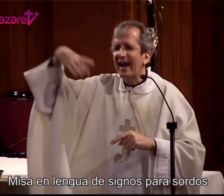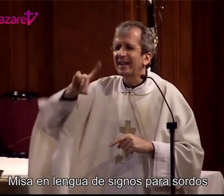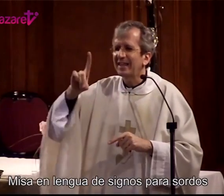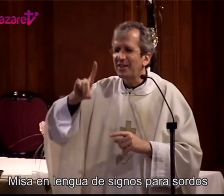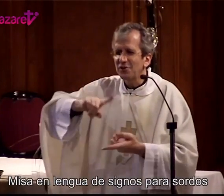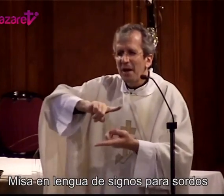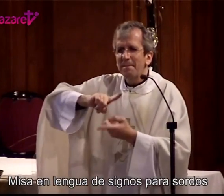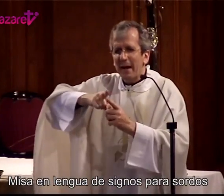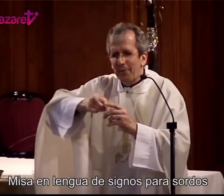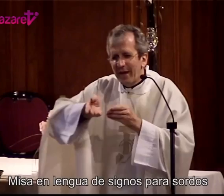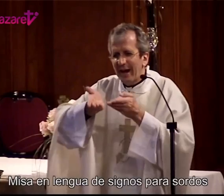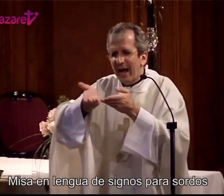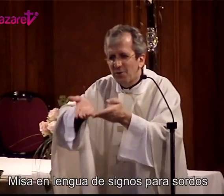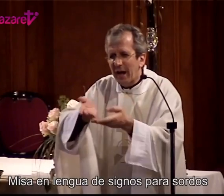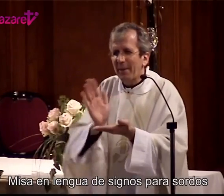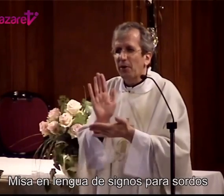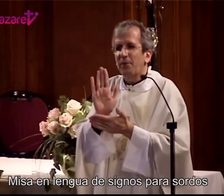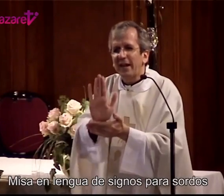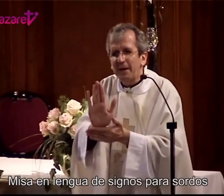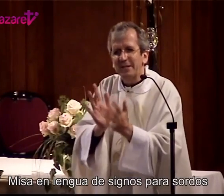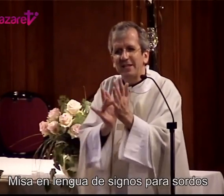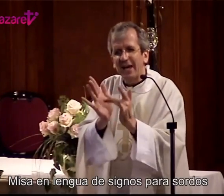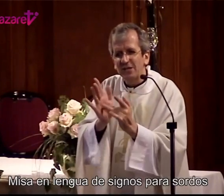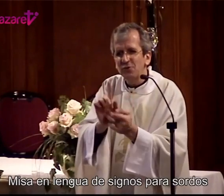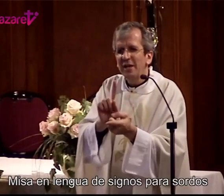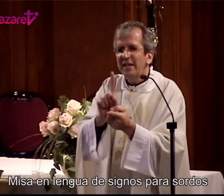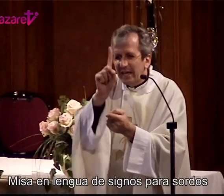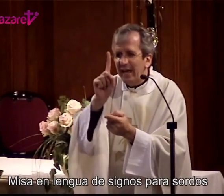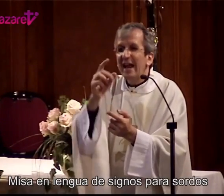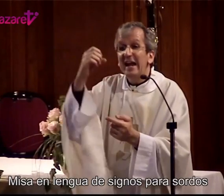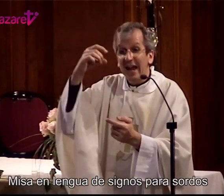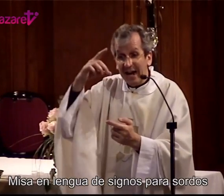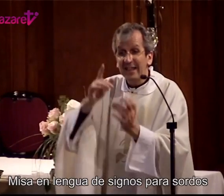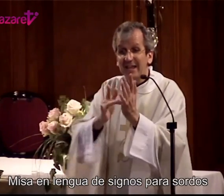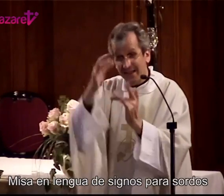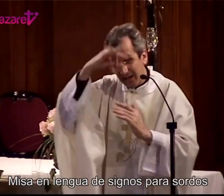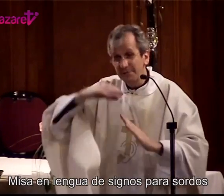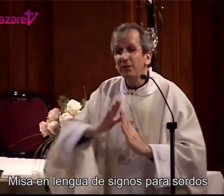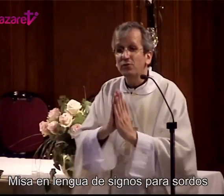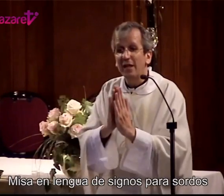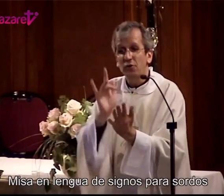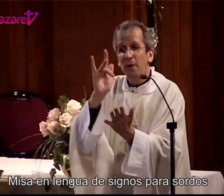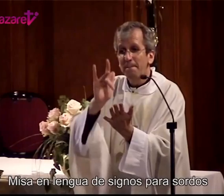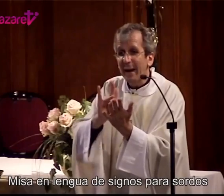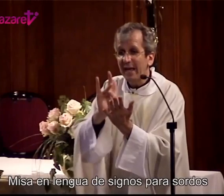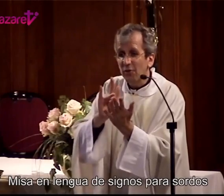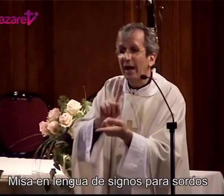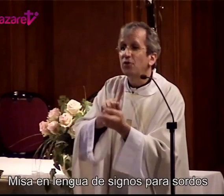gracia de Dios para poder ayudar, para poder hacer presente a Jesús y que la gracia del Espíritu Santo vaya tocando y